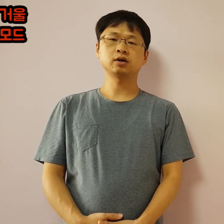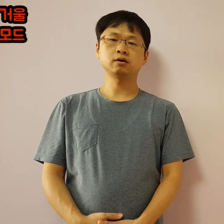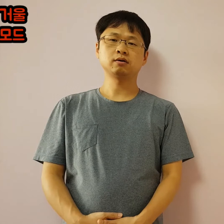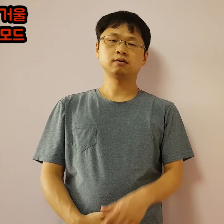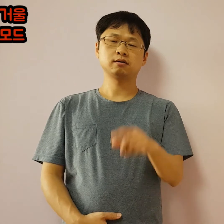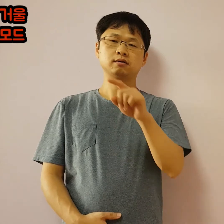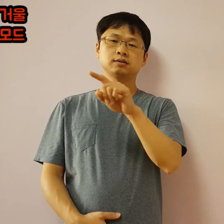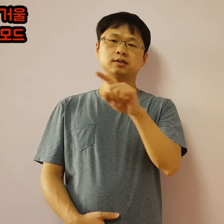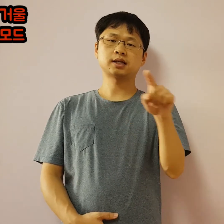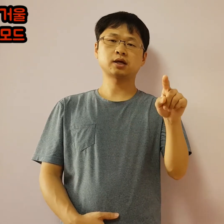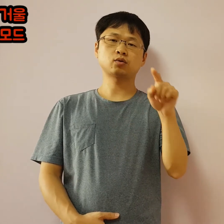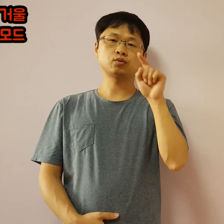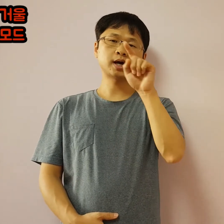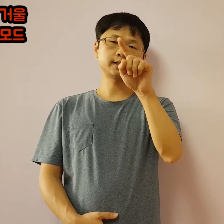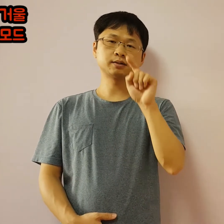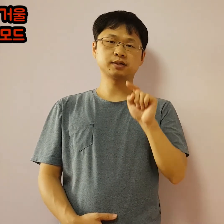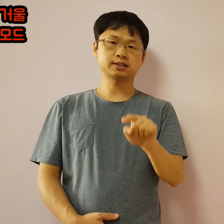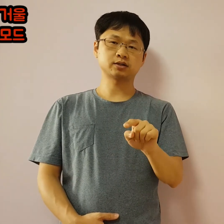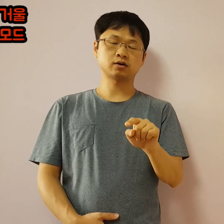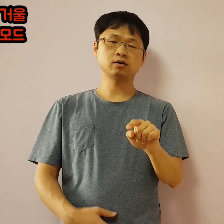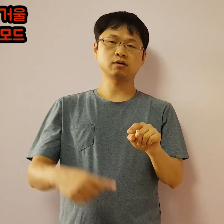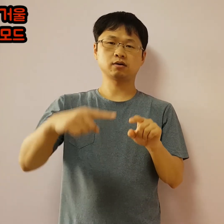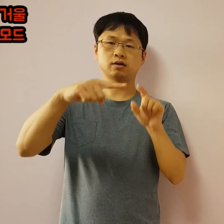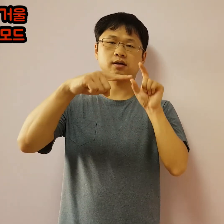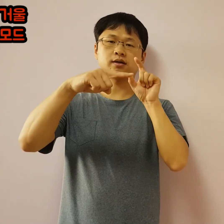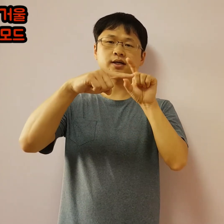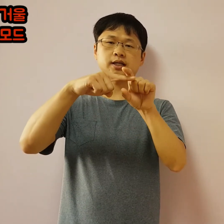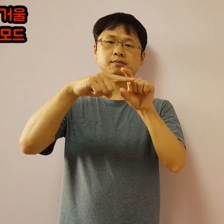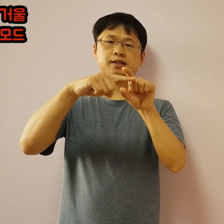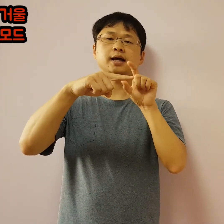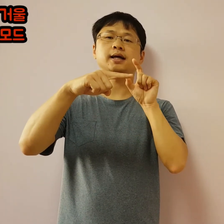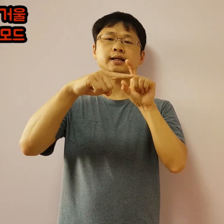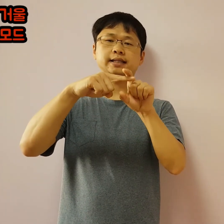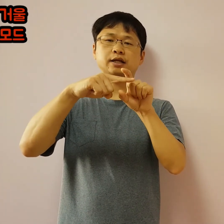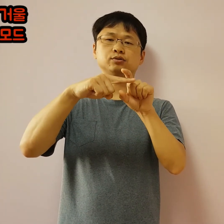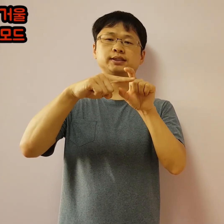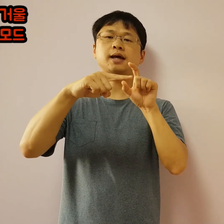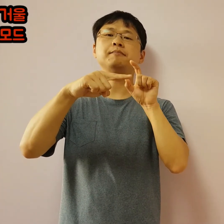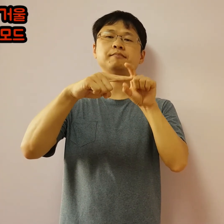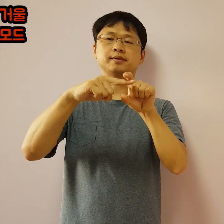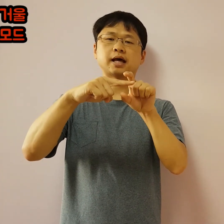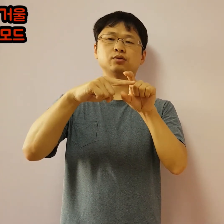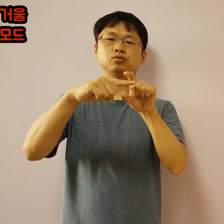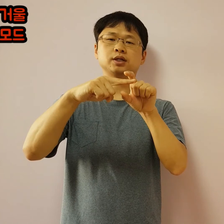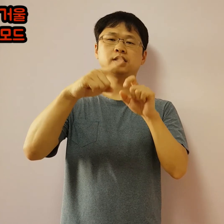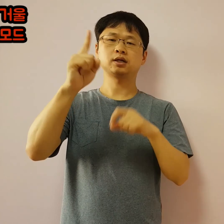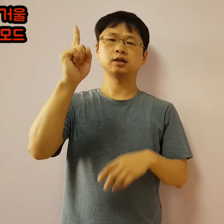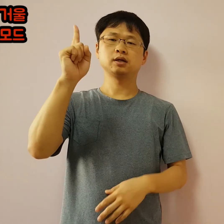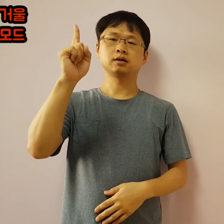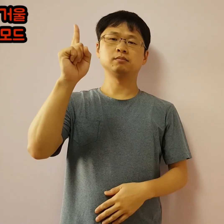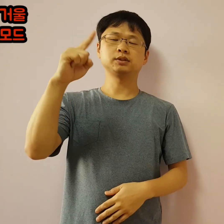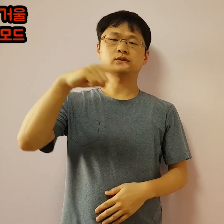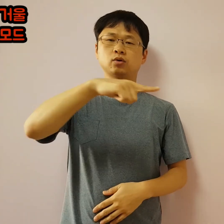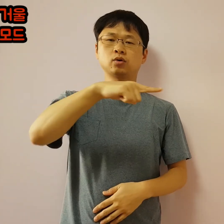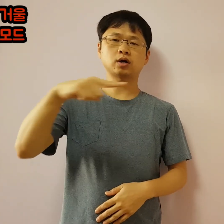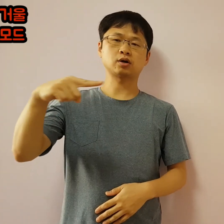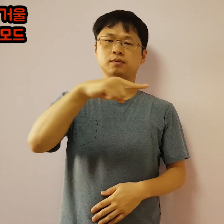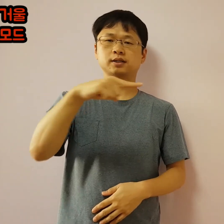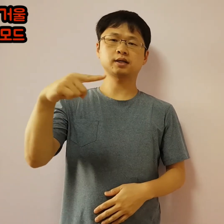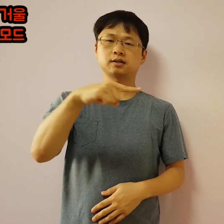생겼죠? 선 하나 있고 위아래 점이 있죠? 이렇게 나타납니다. 나눗셈, 나누기. 검지로